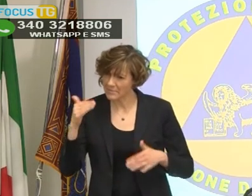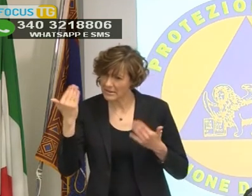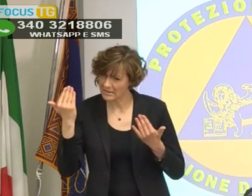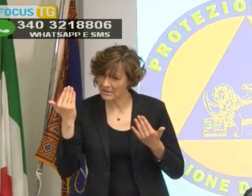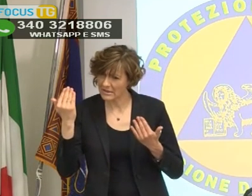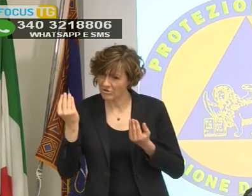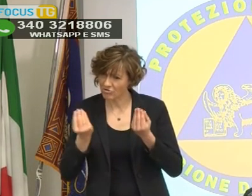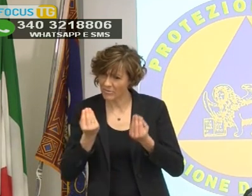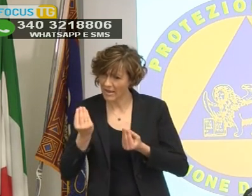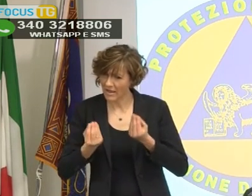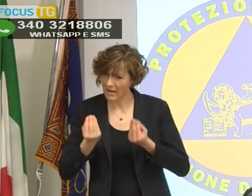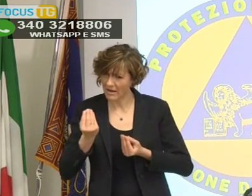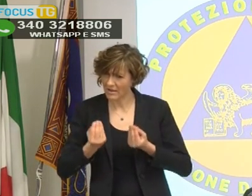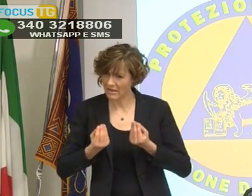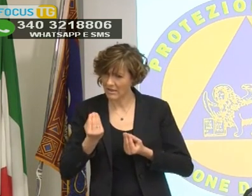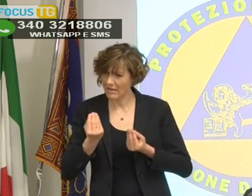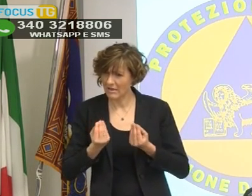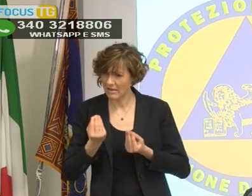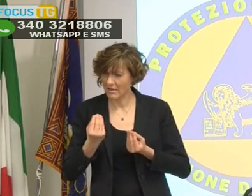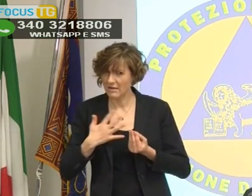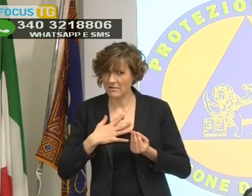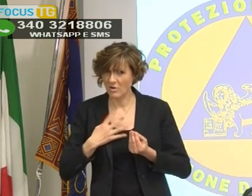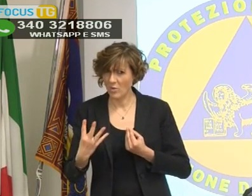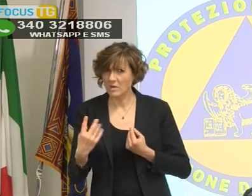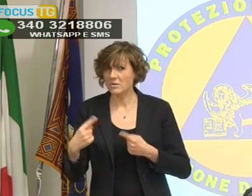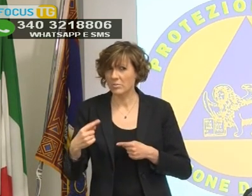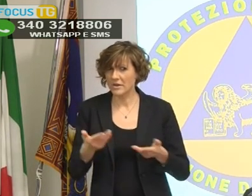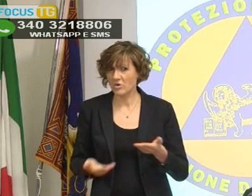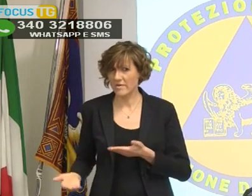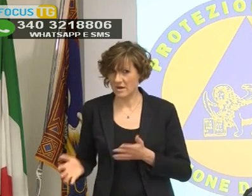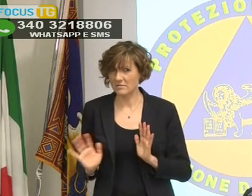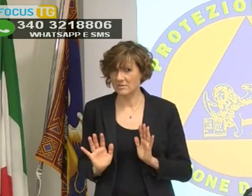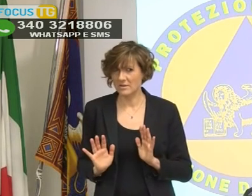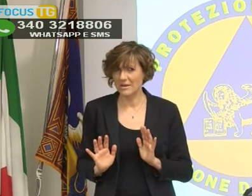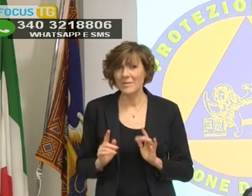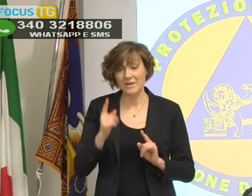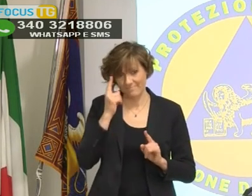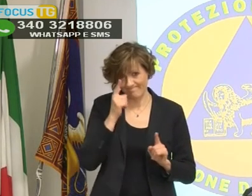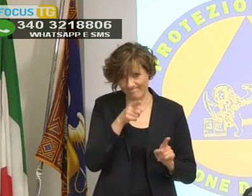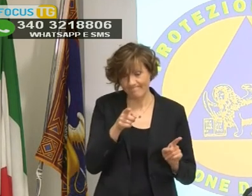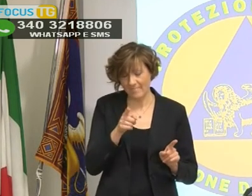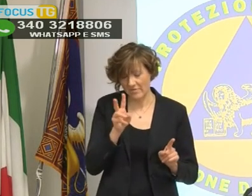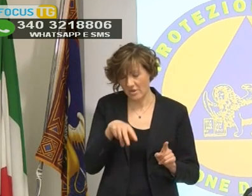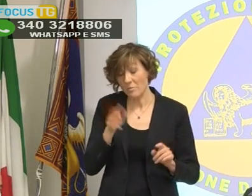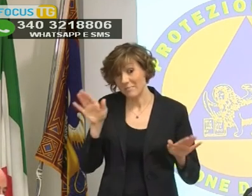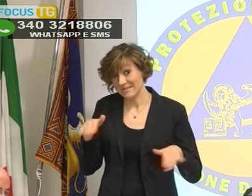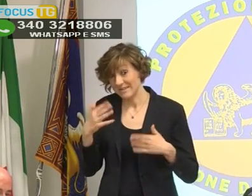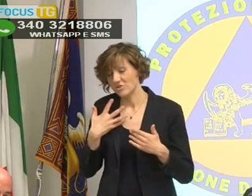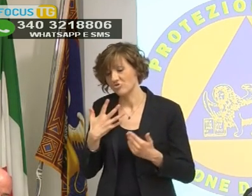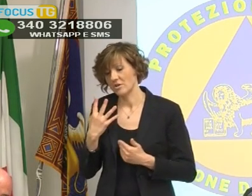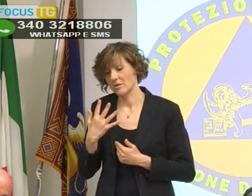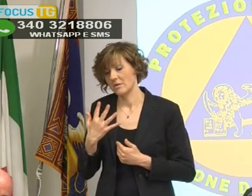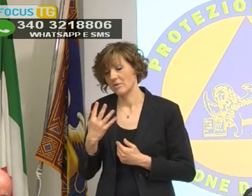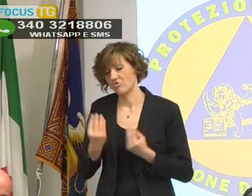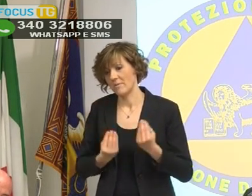Sì, i due gemelli di 4 anni di questa mattina, ah, perché voi non sapete i casi, due gemelli di 4 anni questa mattina.